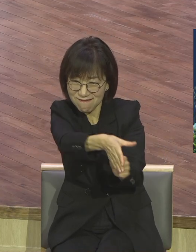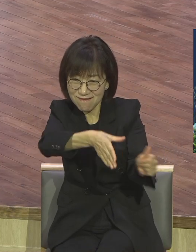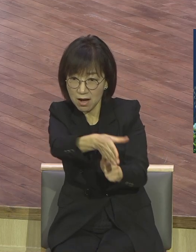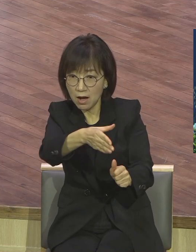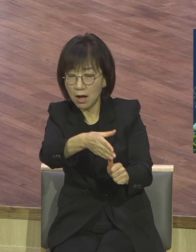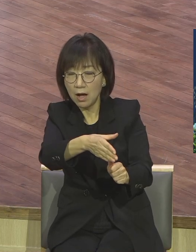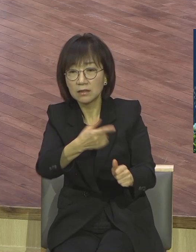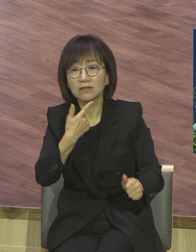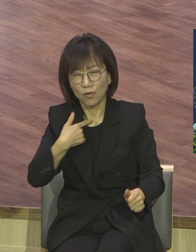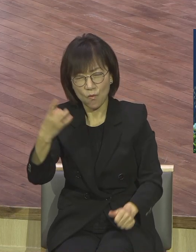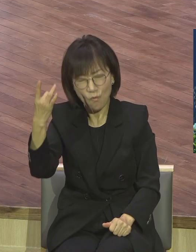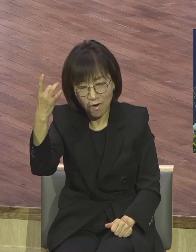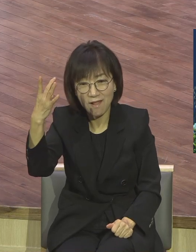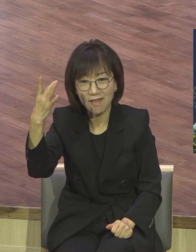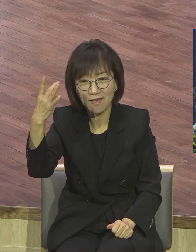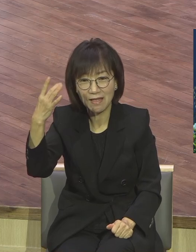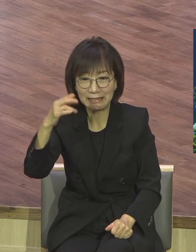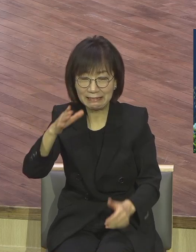자기 자신.